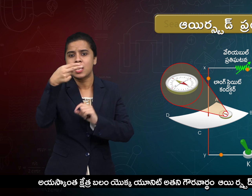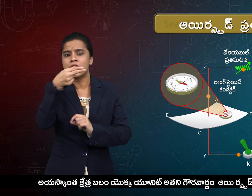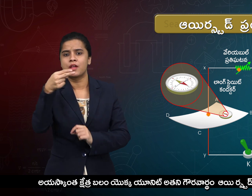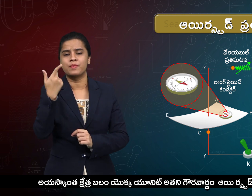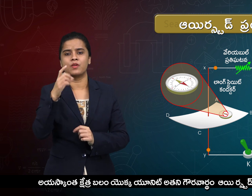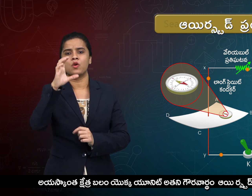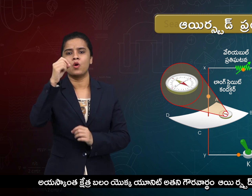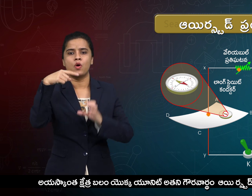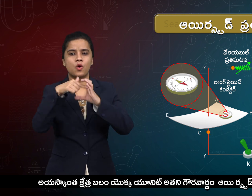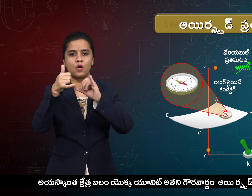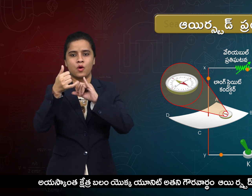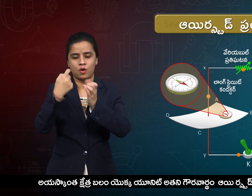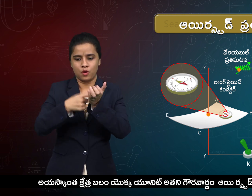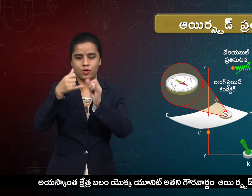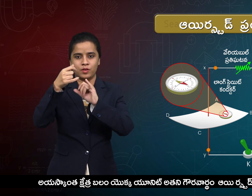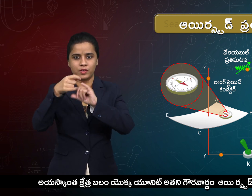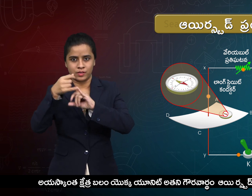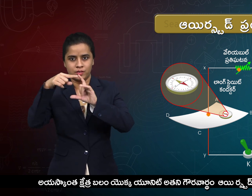అని పేరు పెట్టబడింది.